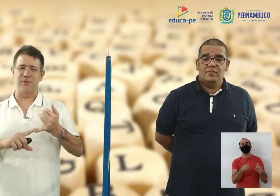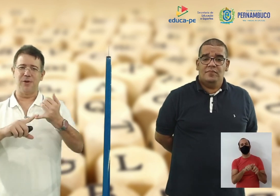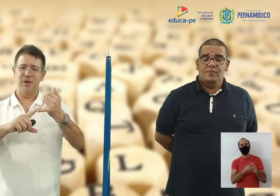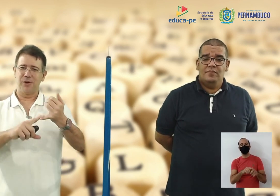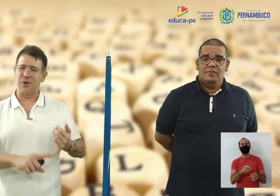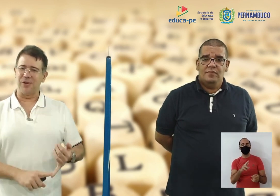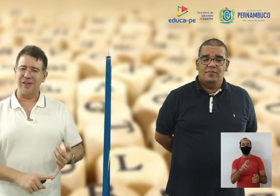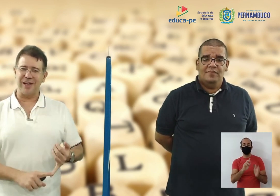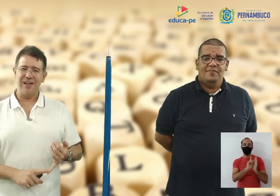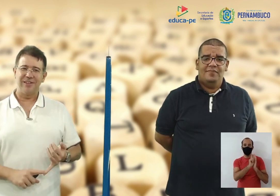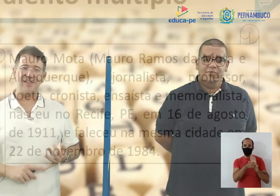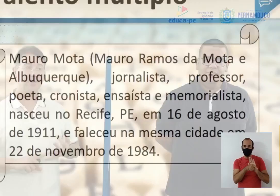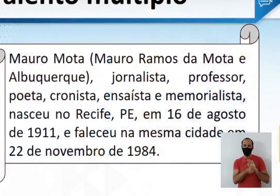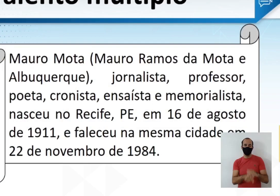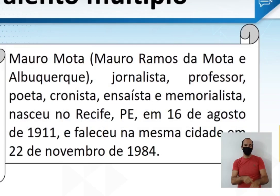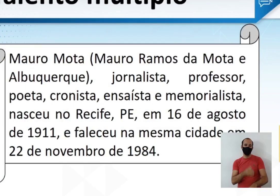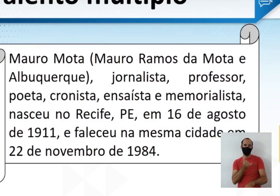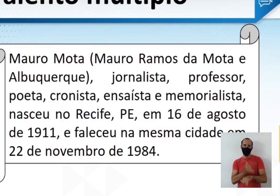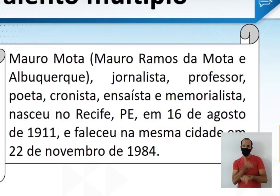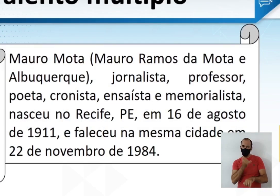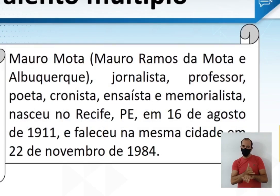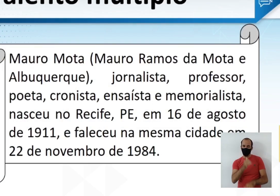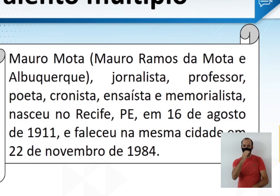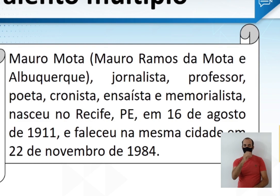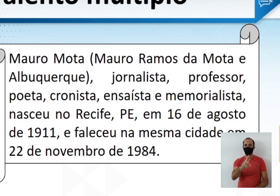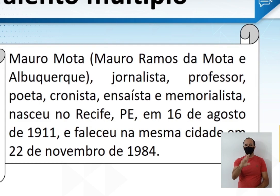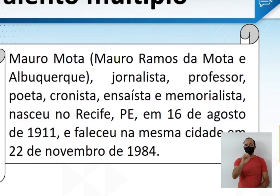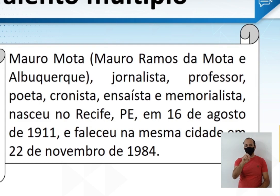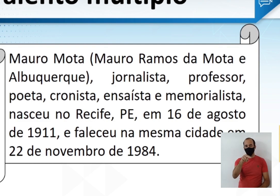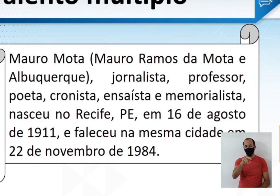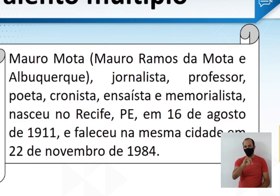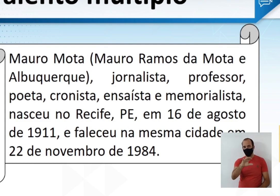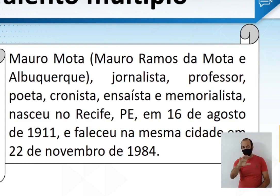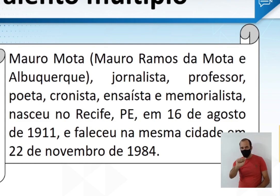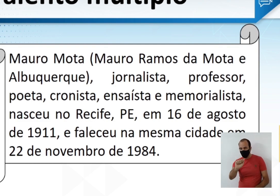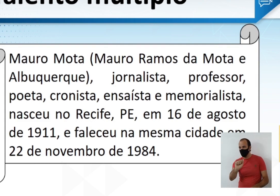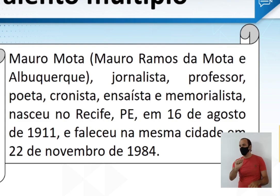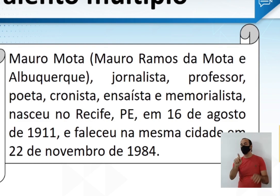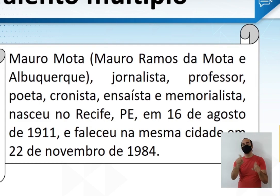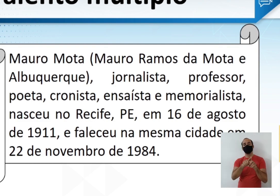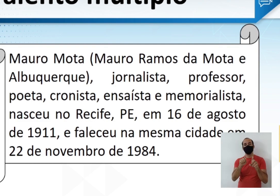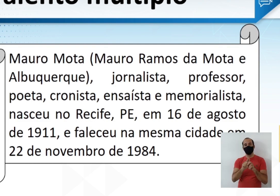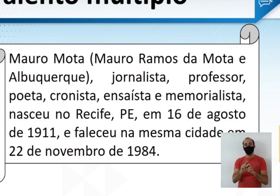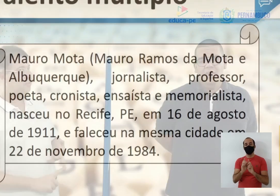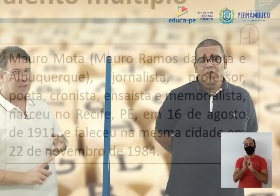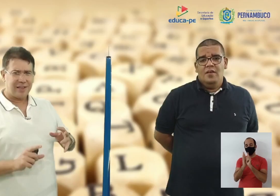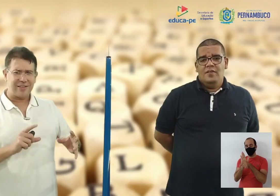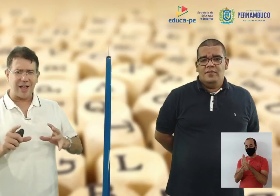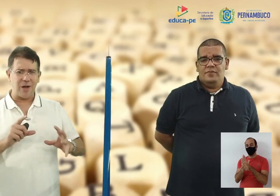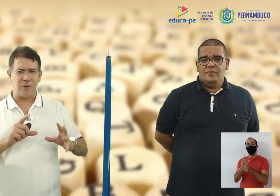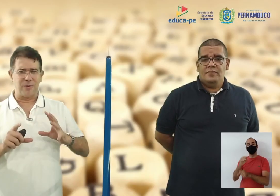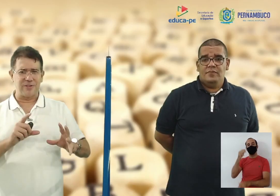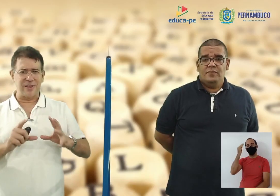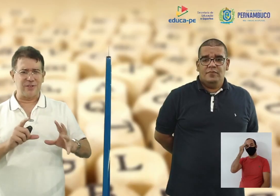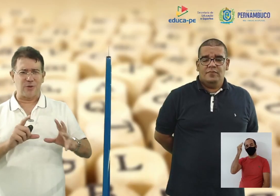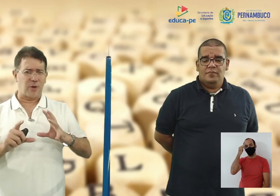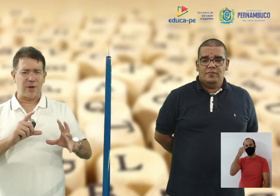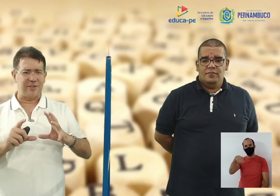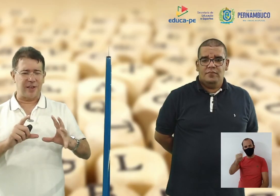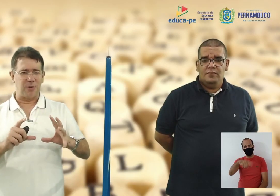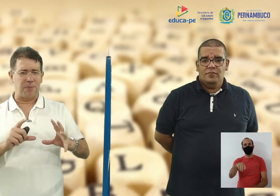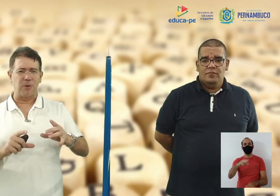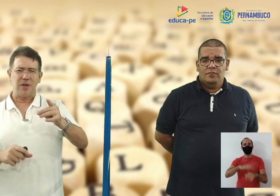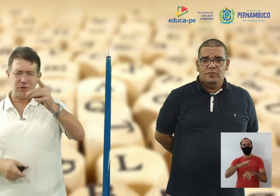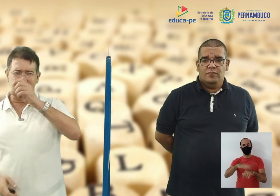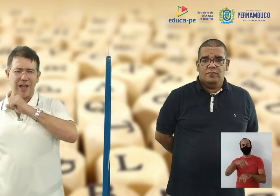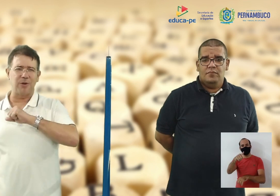por favor, crônica, certo? O ensaio, certo? E o gênero memória, não é isso? Que tal vocês